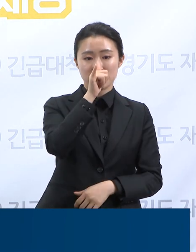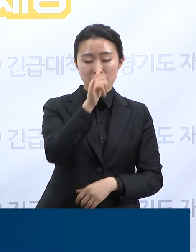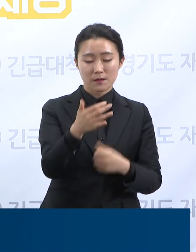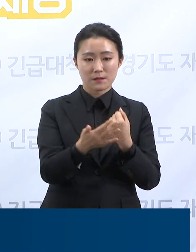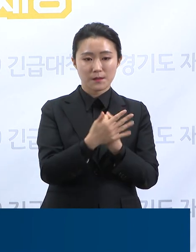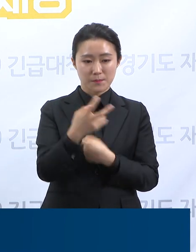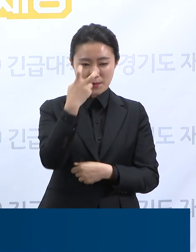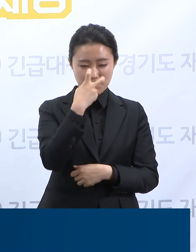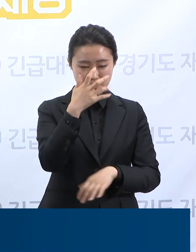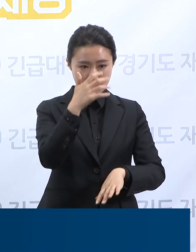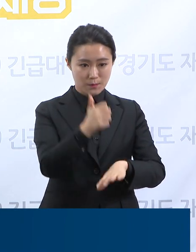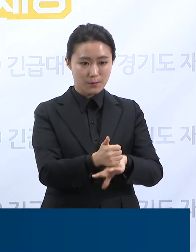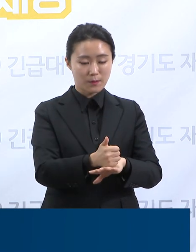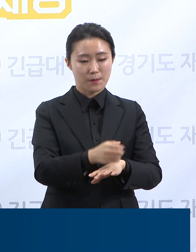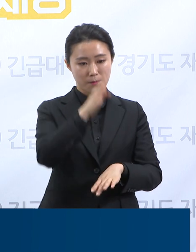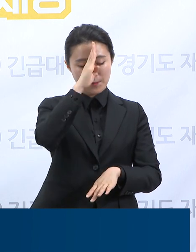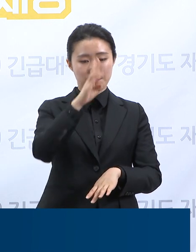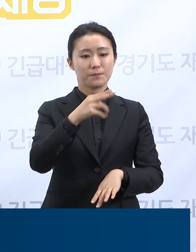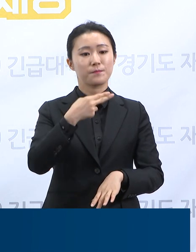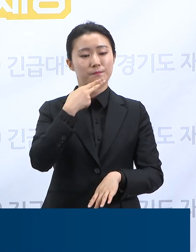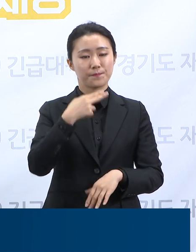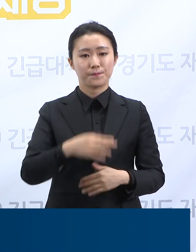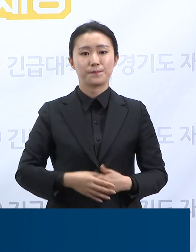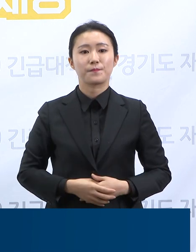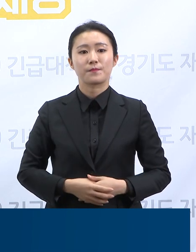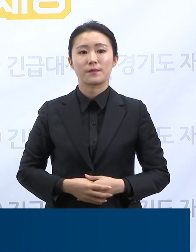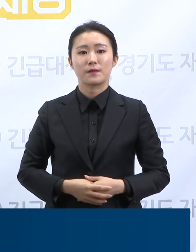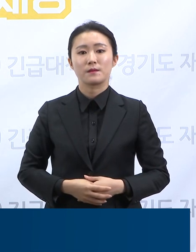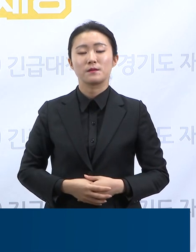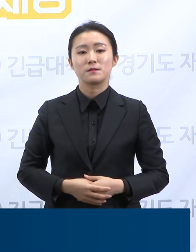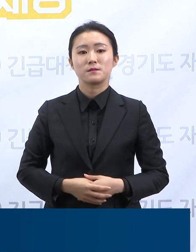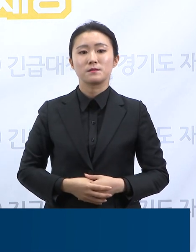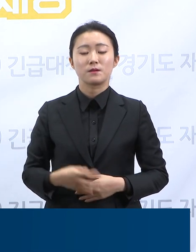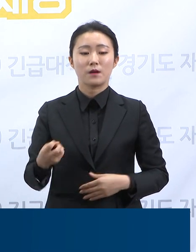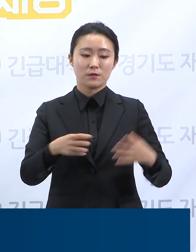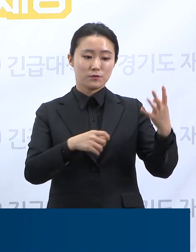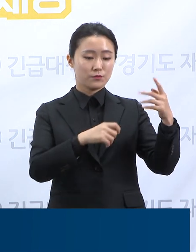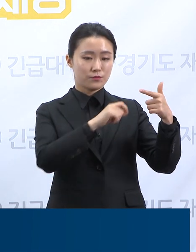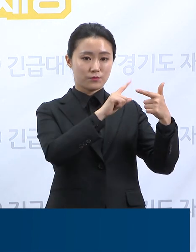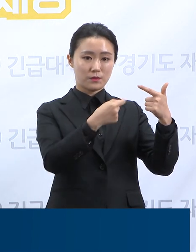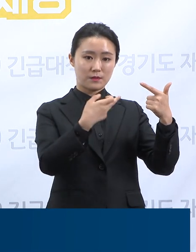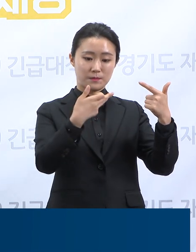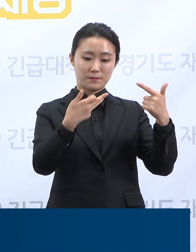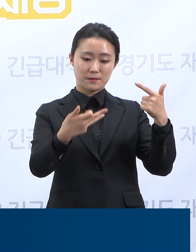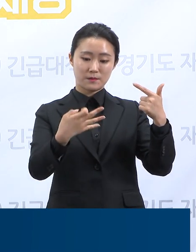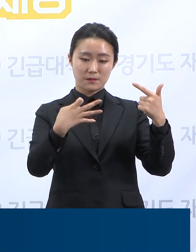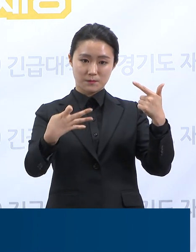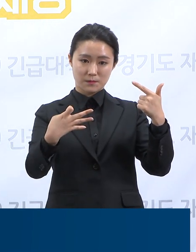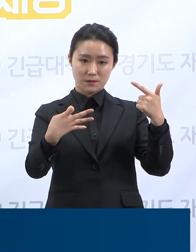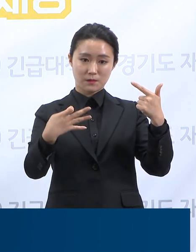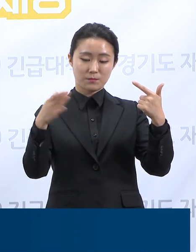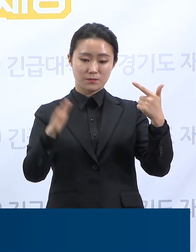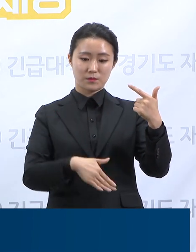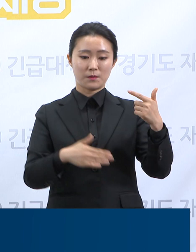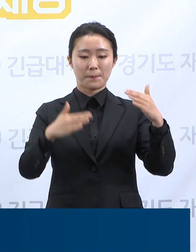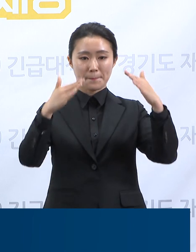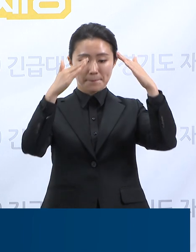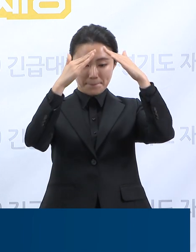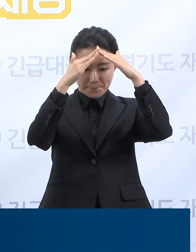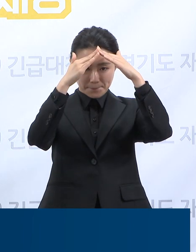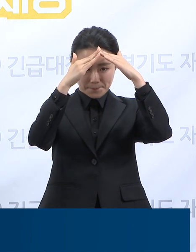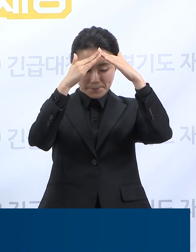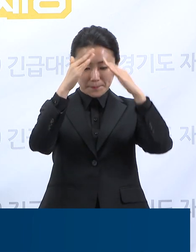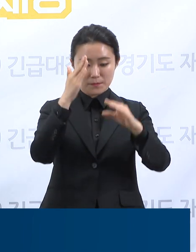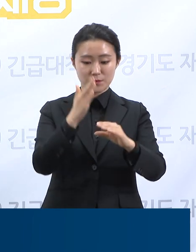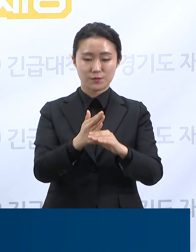롯데제과 수원공장에 근무하는 용역업체 파견 직원으로 6월 14일부터 자가격리 중이었으며, 앞서 확진 판정을